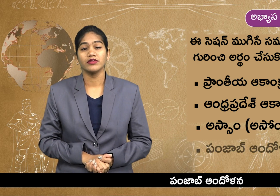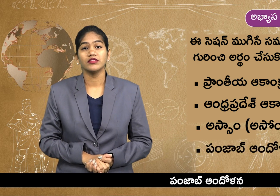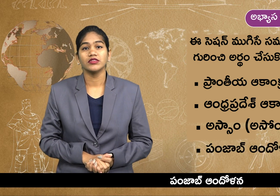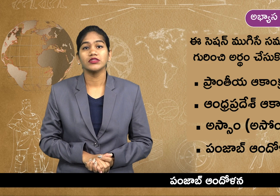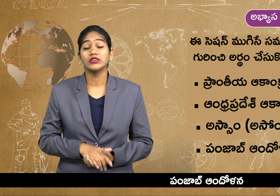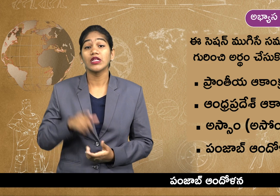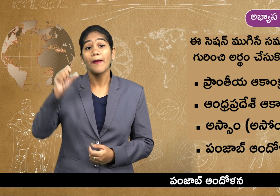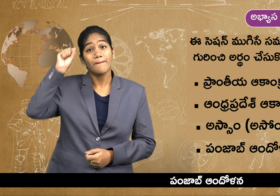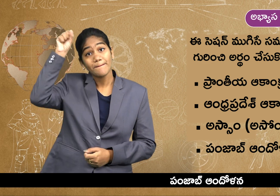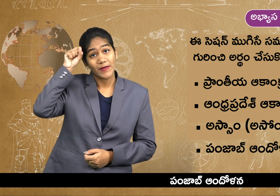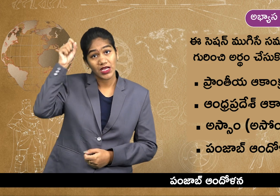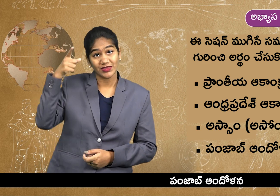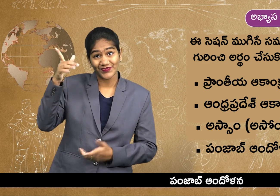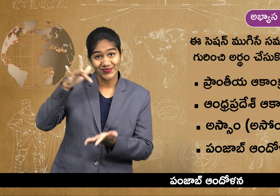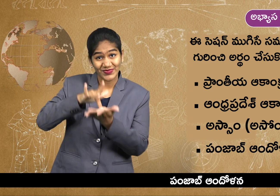పంజాబ్ ఆందోళన గురించి తెలుసుకుంటారు.